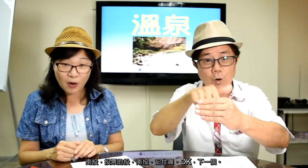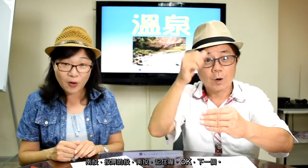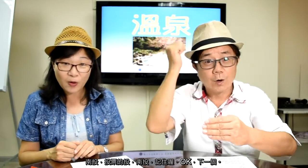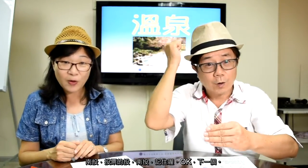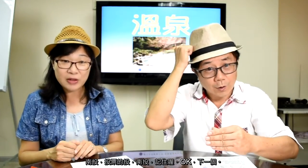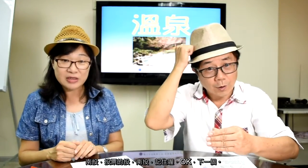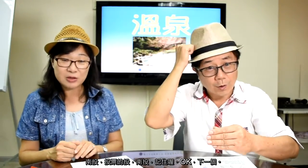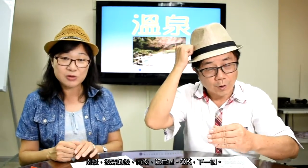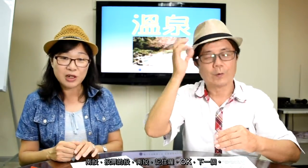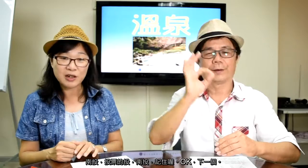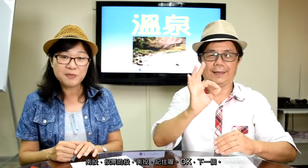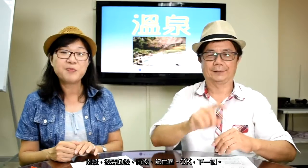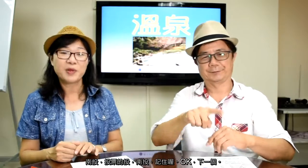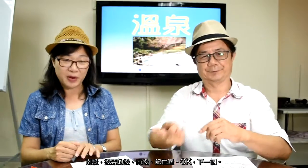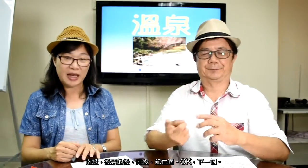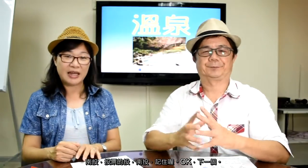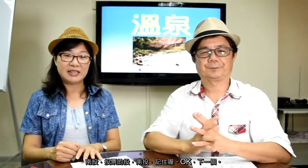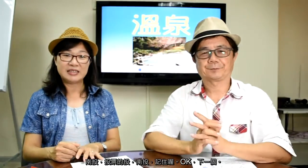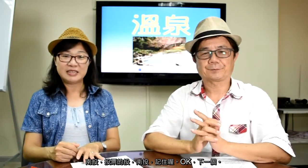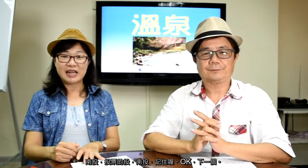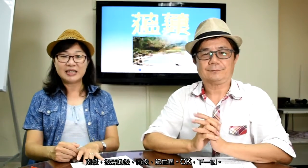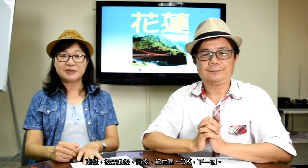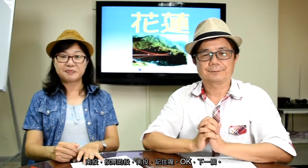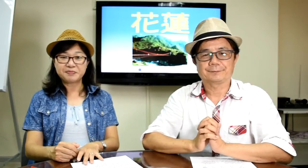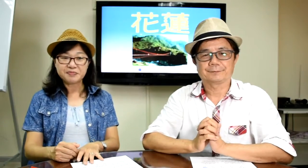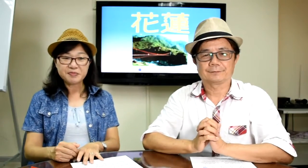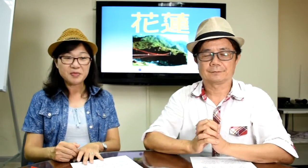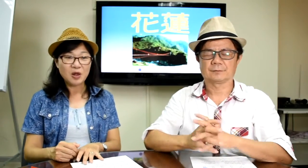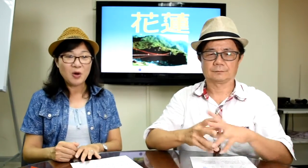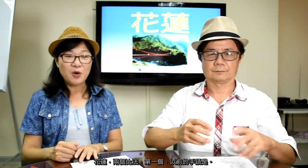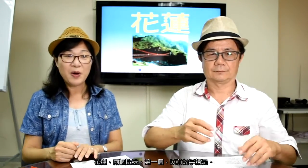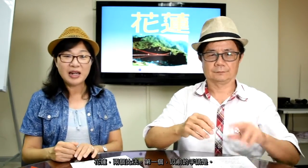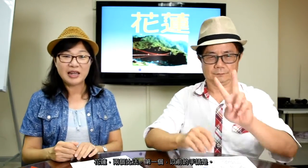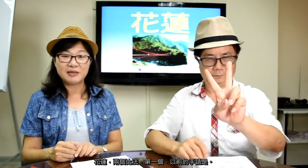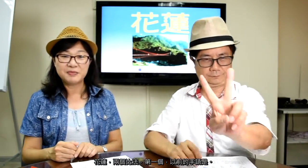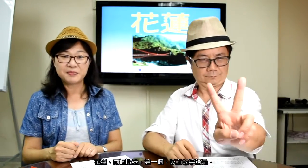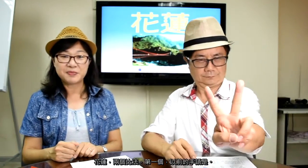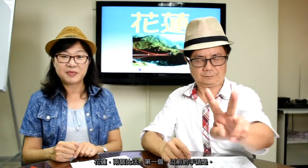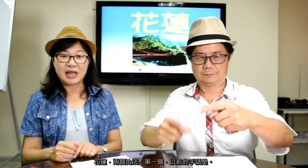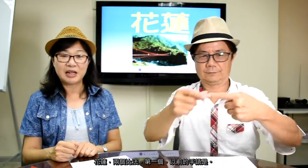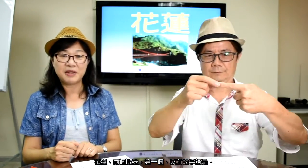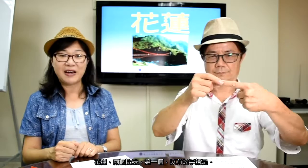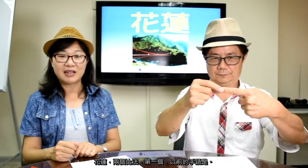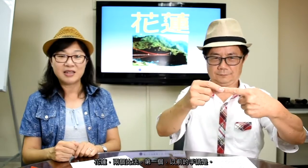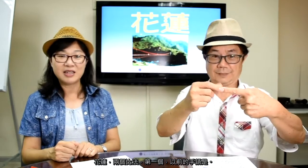投，记住哦。OK， 下一个，花莲，两个笔法。第一